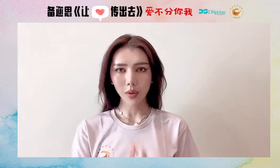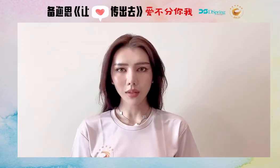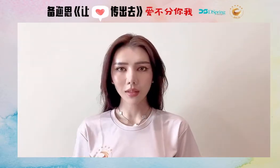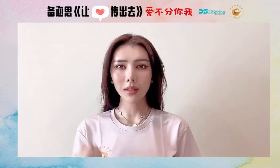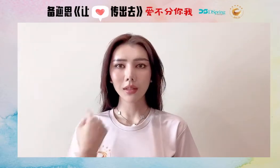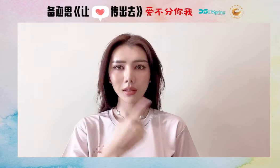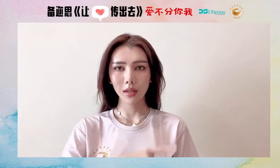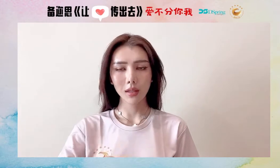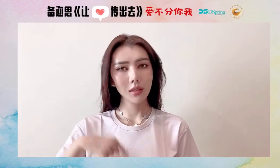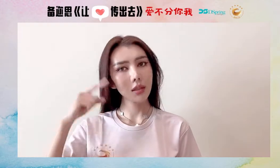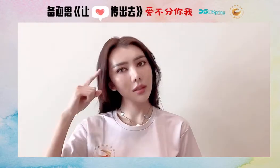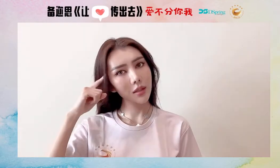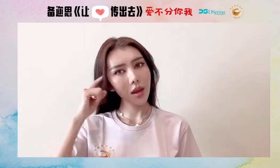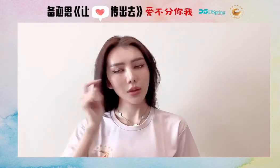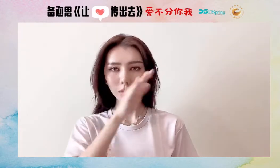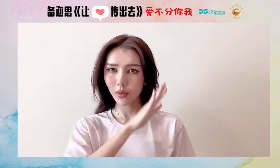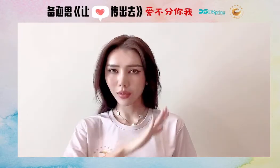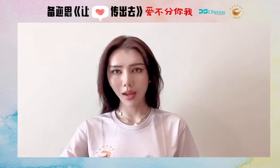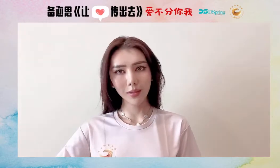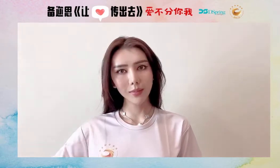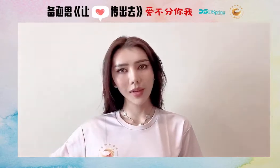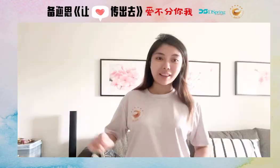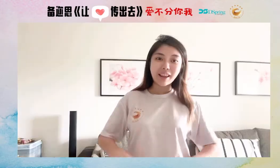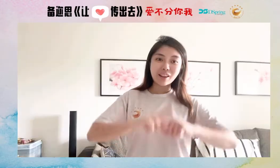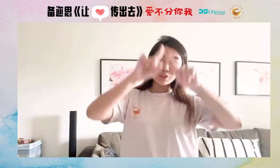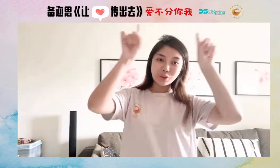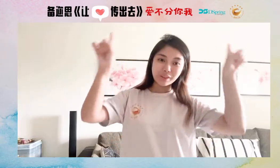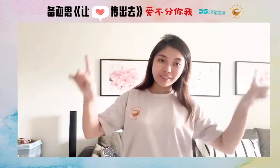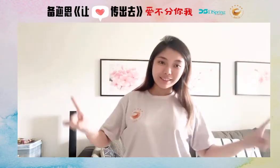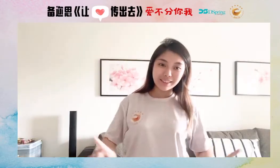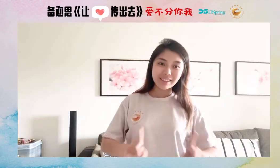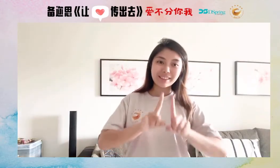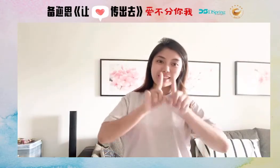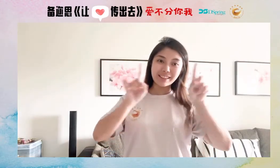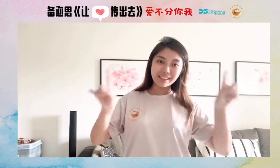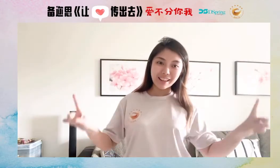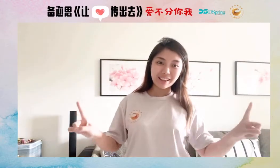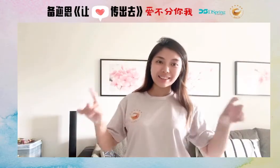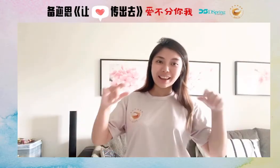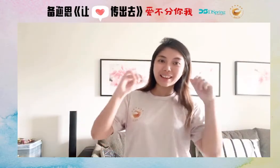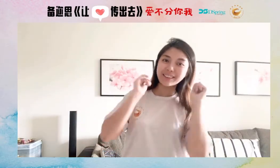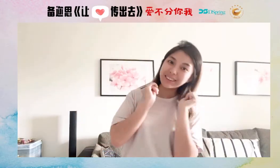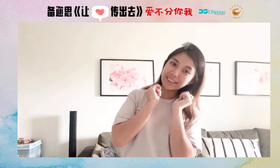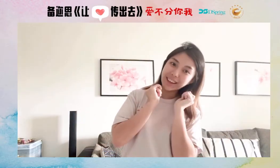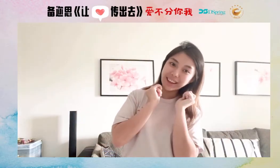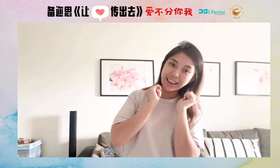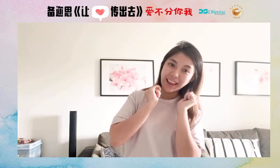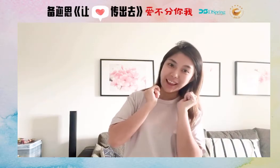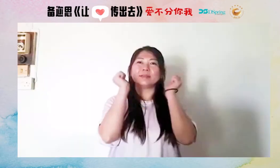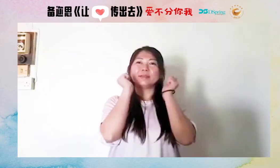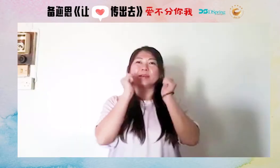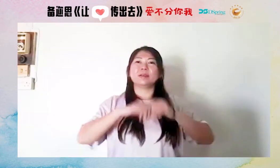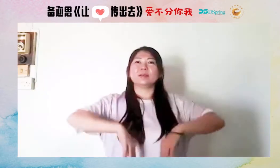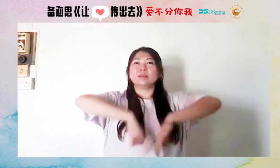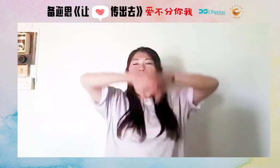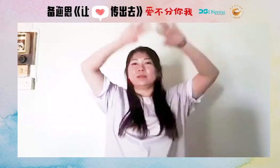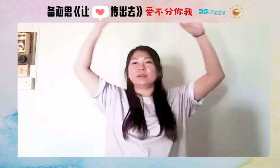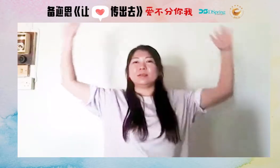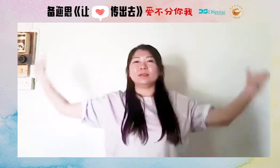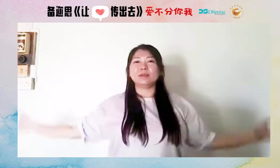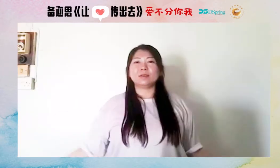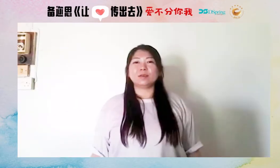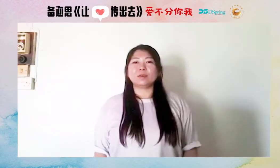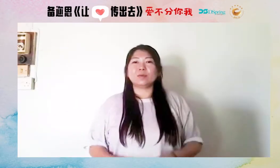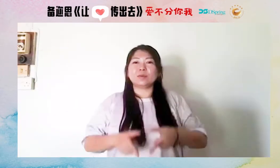希望分享现在所难免，总会经历漫长的严寒，让这一